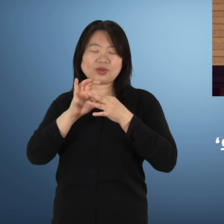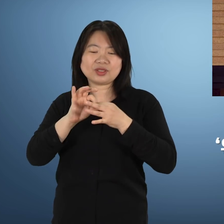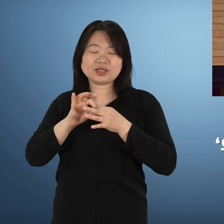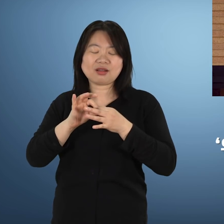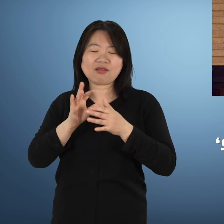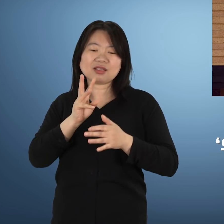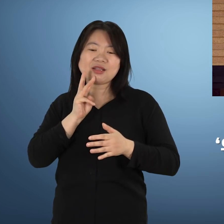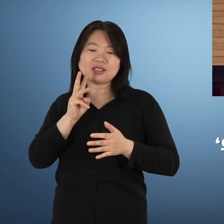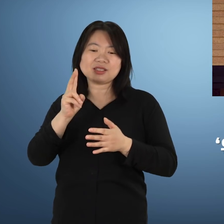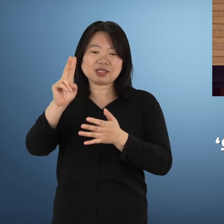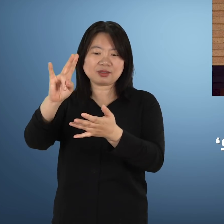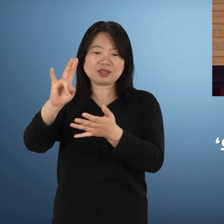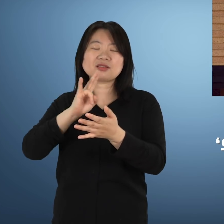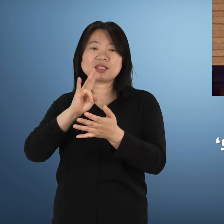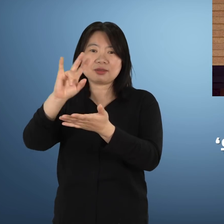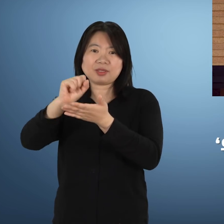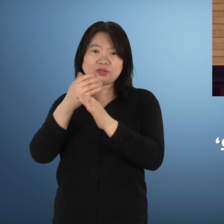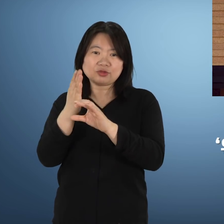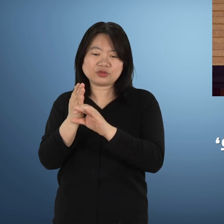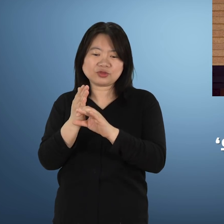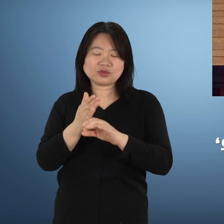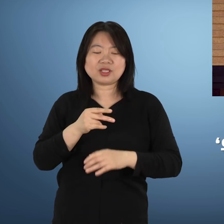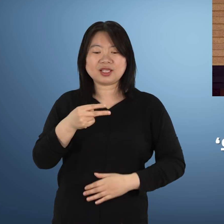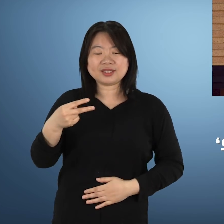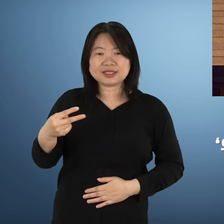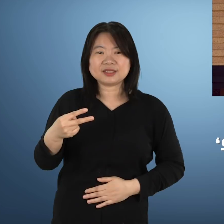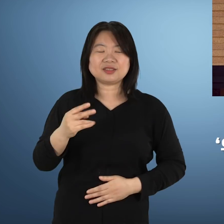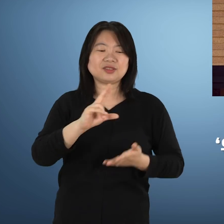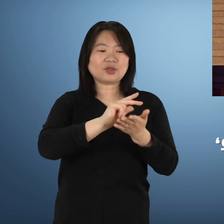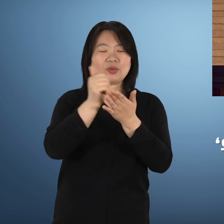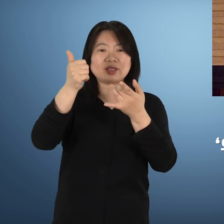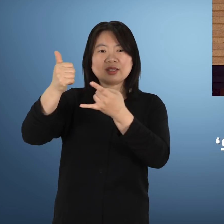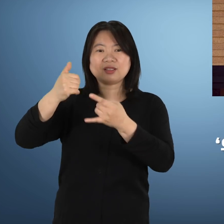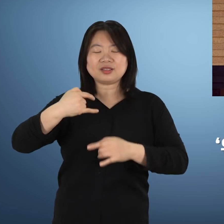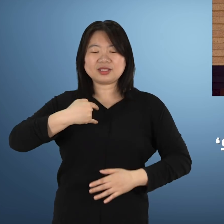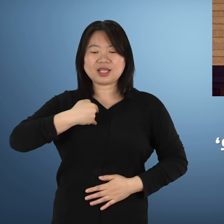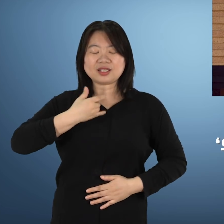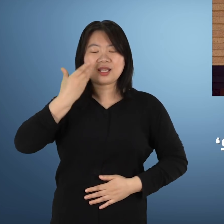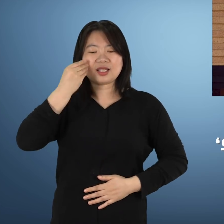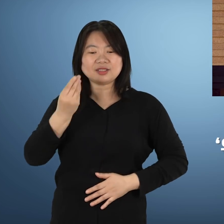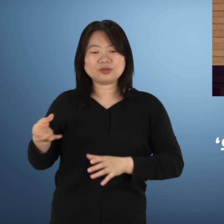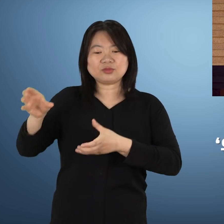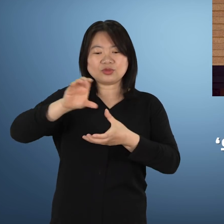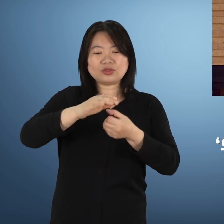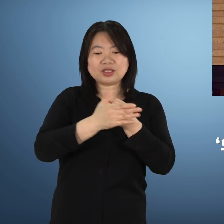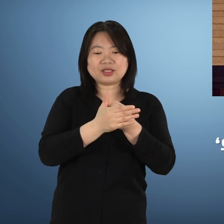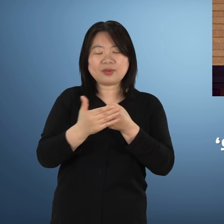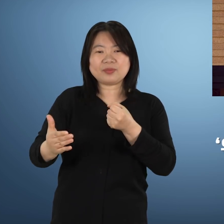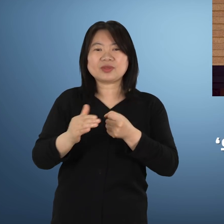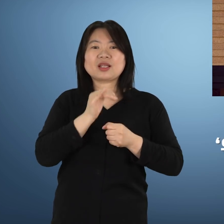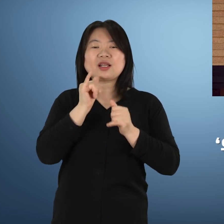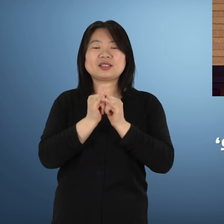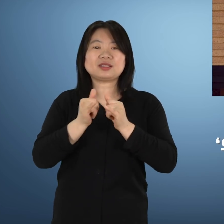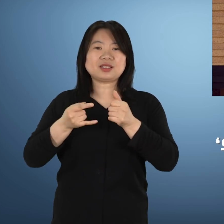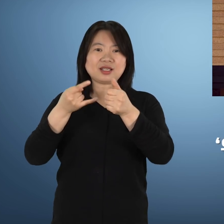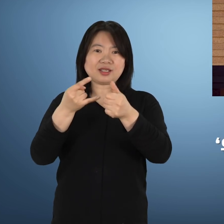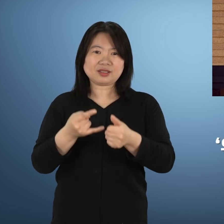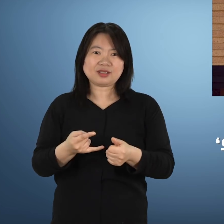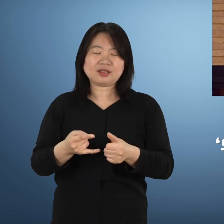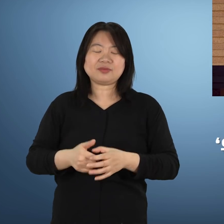받는 내용이겠죠. 이는 여호와께서 내게 기름을 부으사 가난한